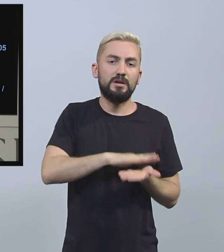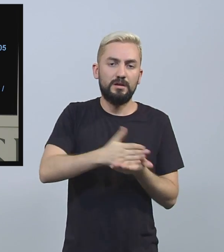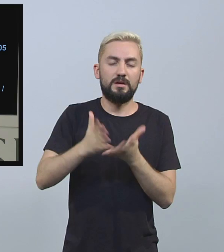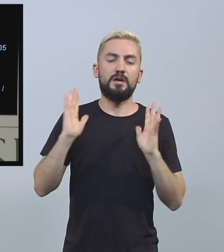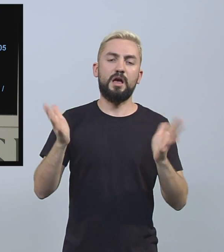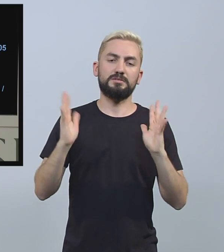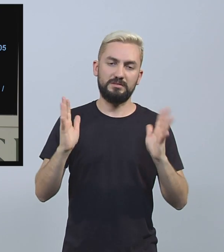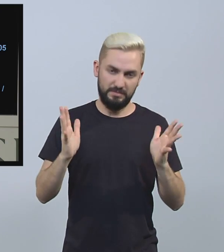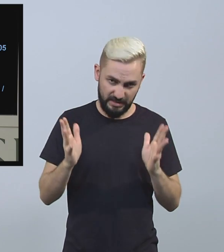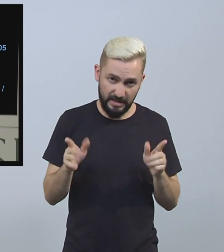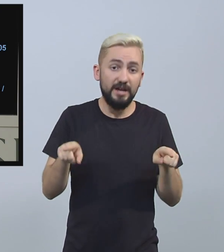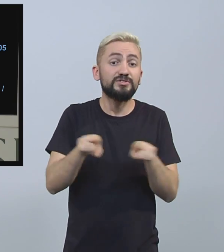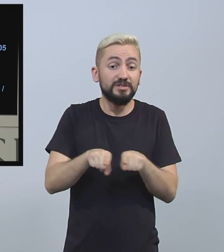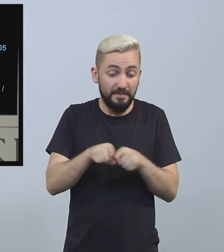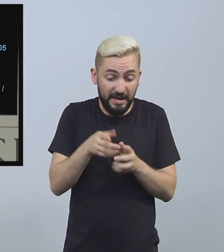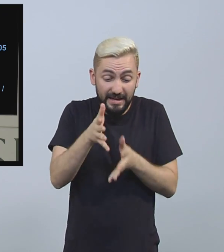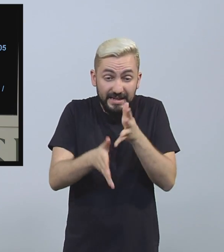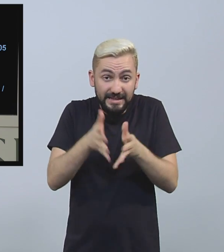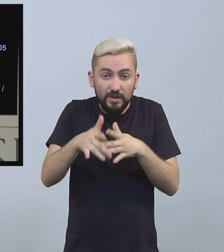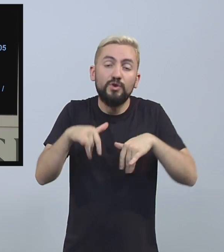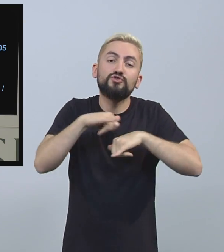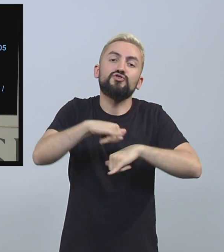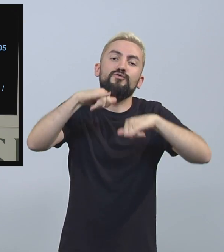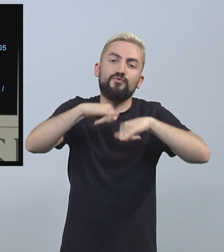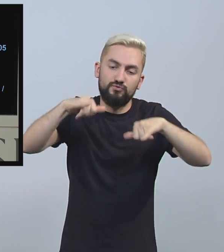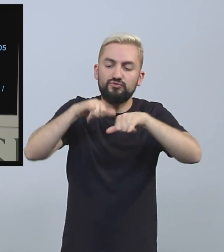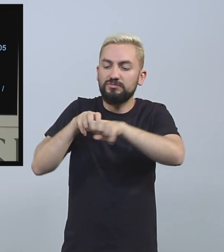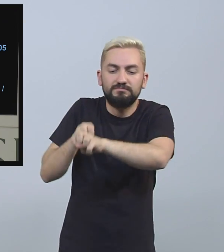também a difusão da sua língua por meio do ensino.